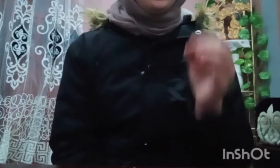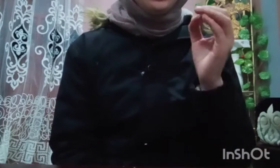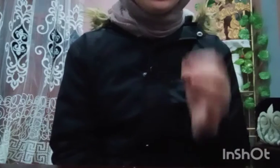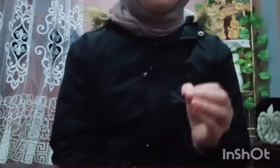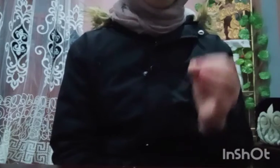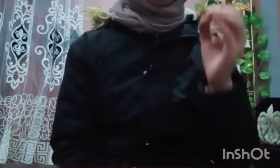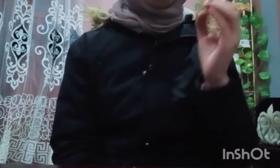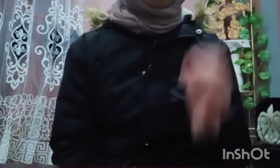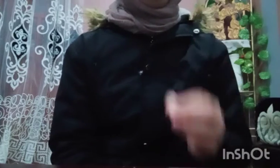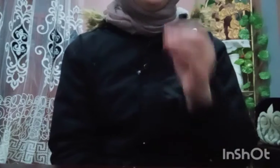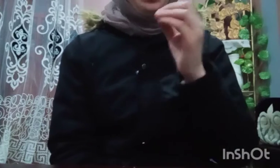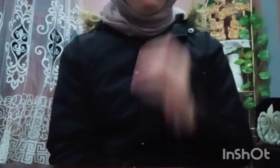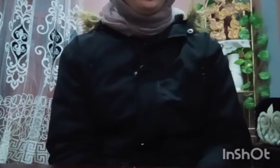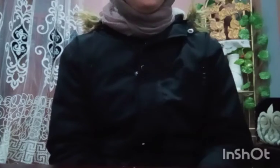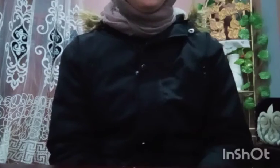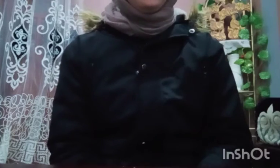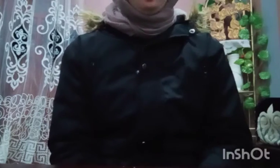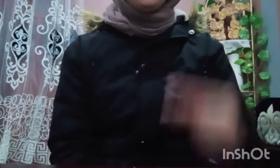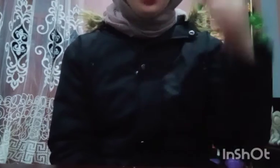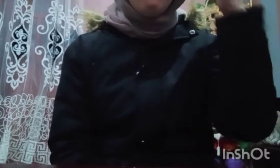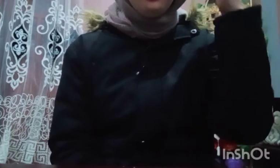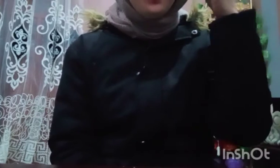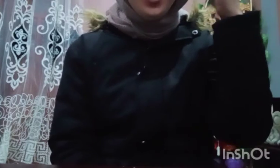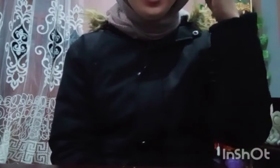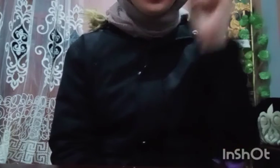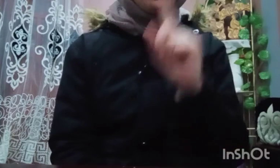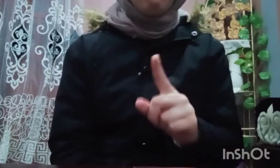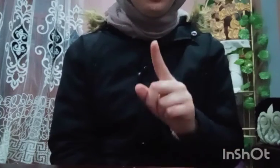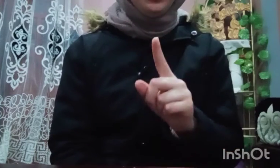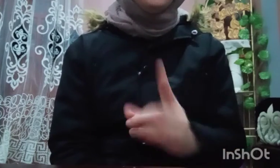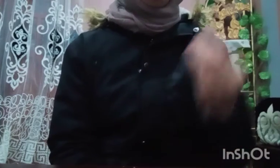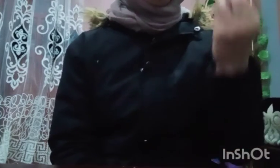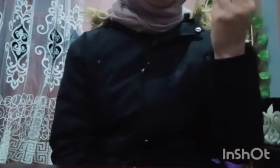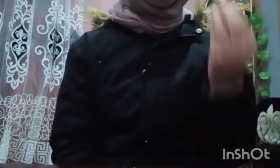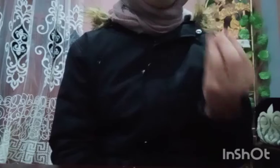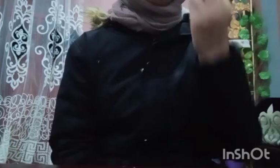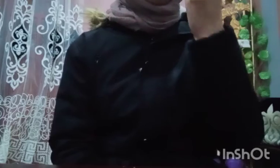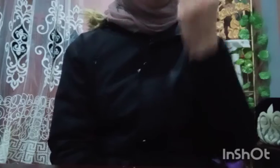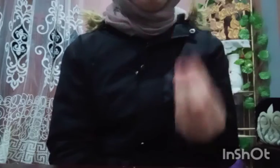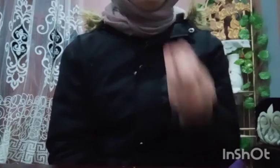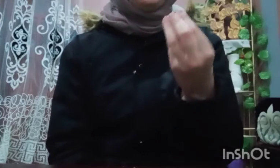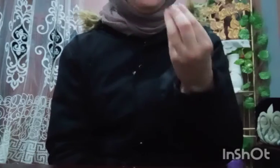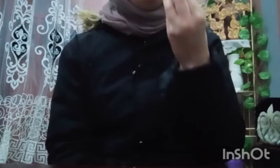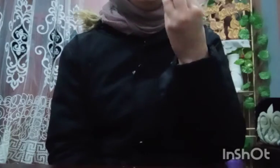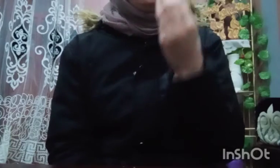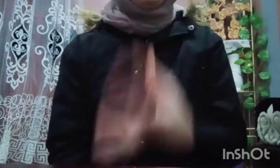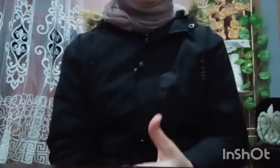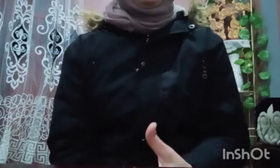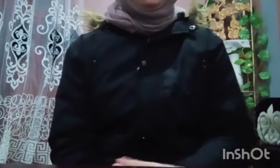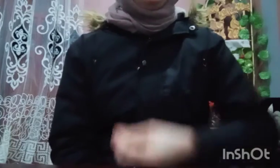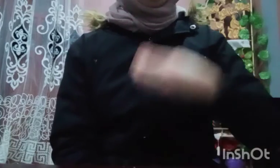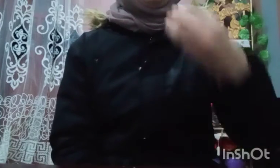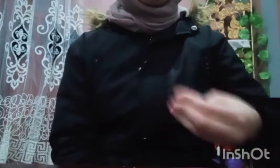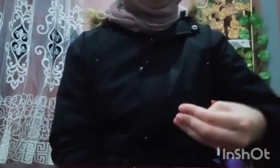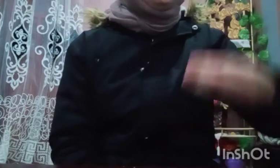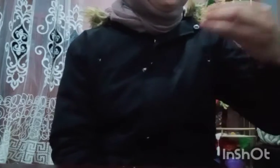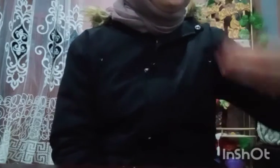ليس بظلام للعبيد، حطها في بالك، ربي ليس بظلام للعبيد، يعطي لكل ذي